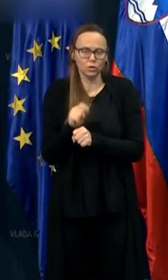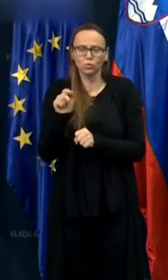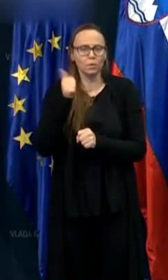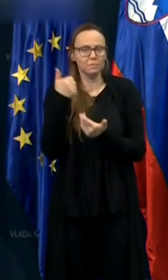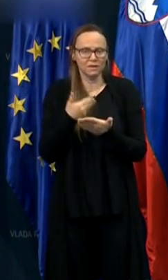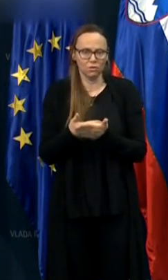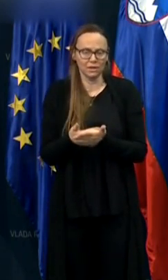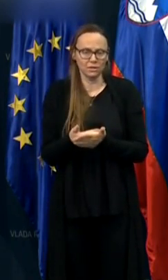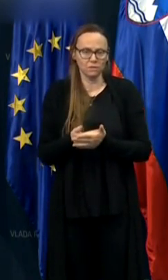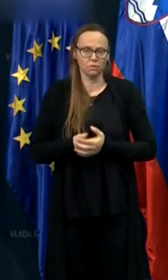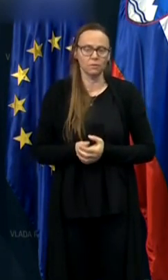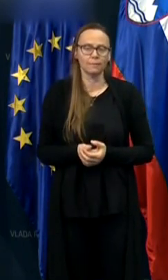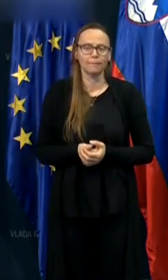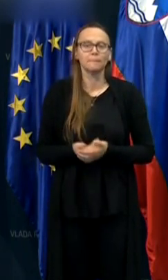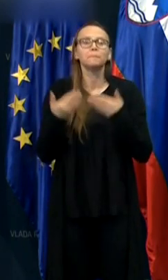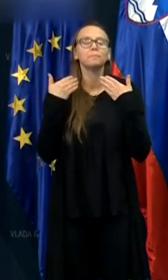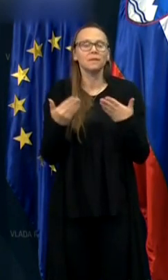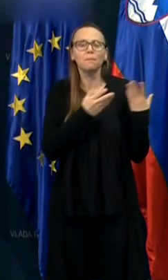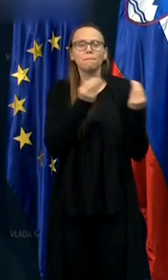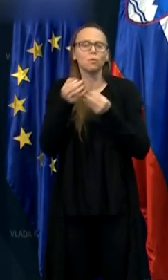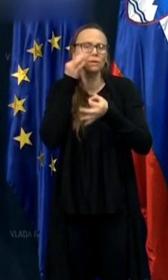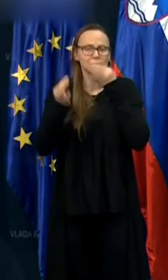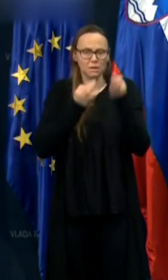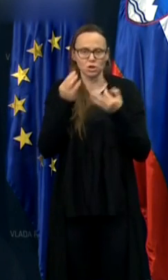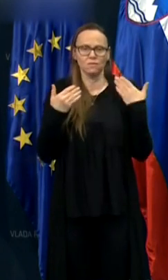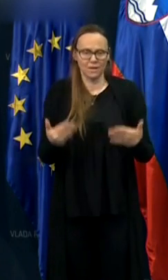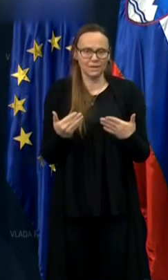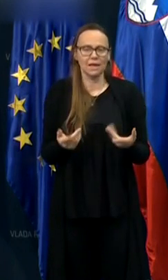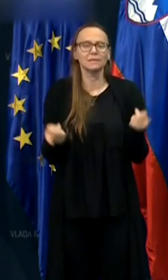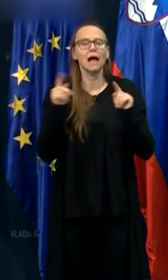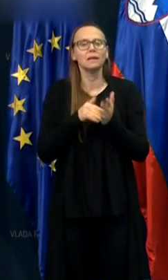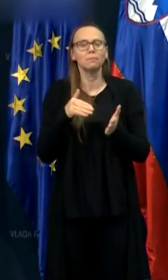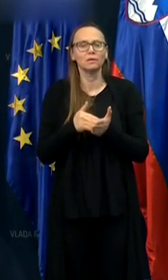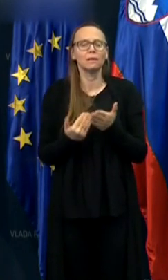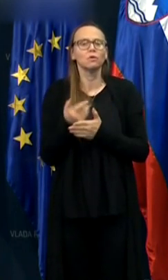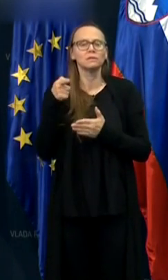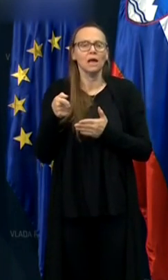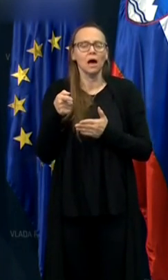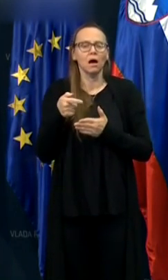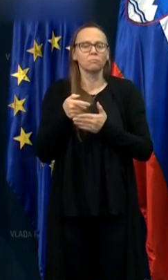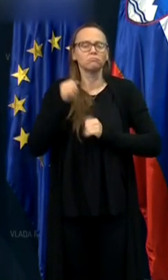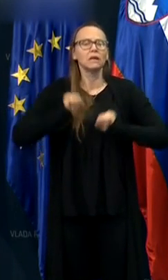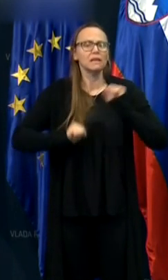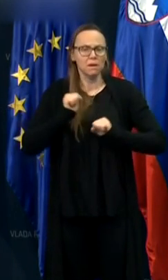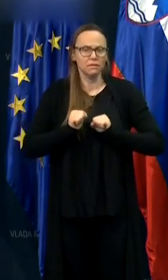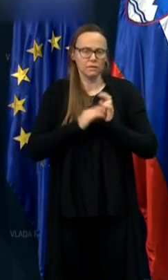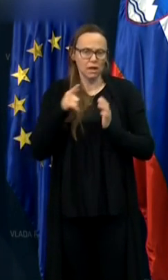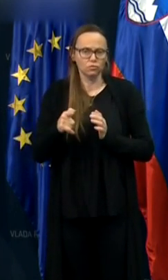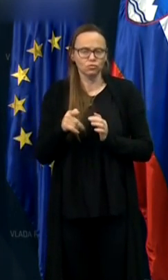dejstvo. Danes so mnogi spraševali, ali je potrebno za tako gibanje imeti kakšna posebna